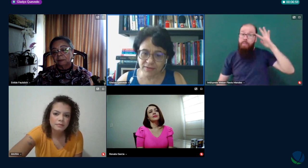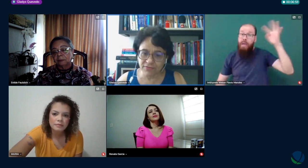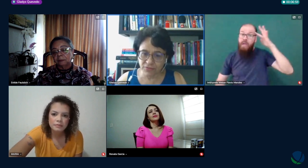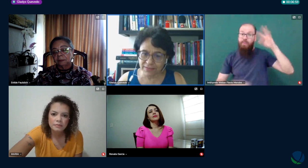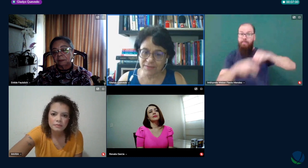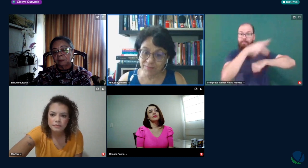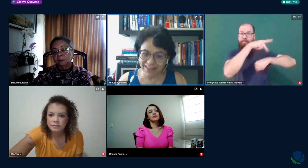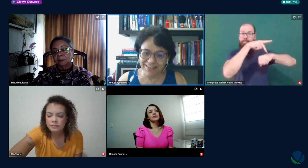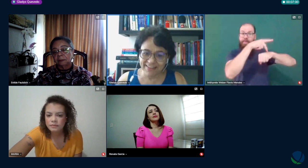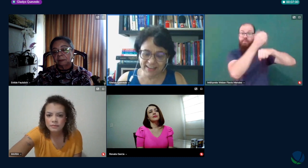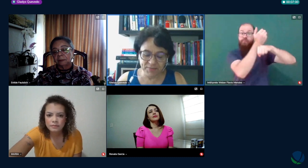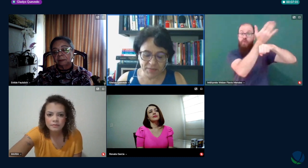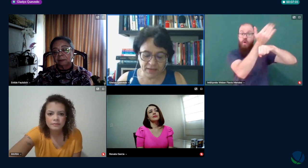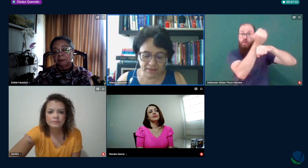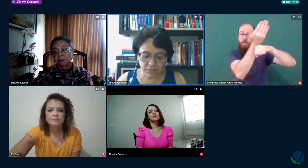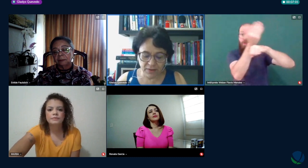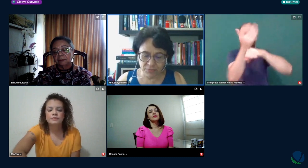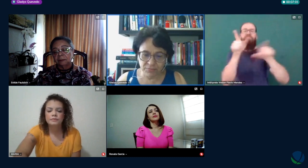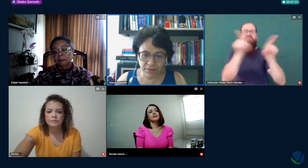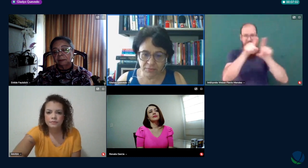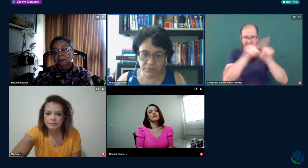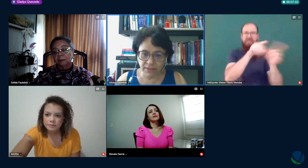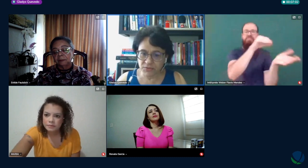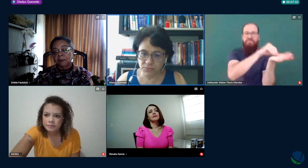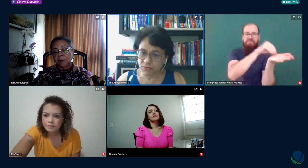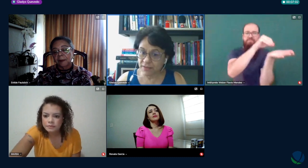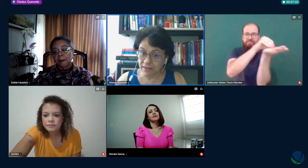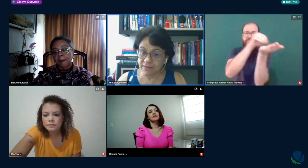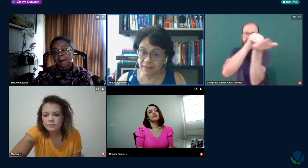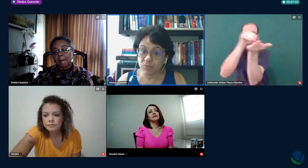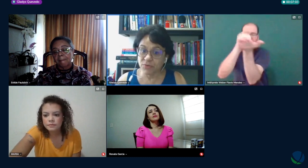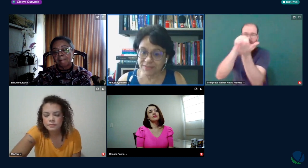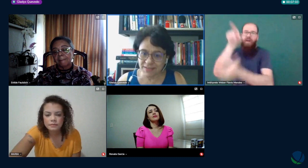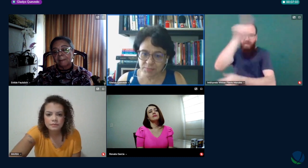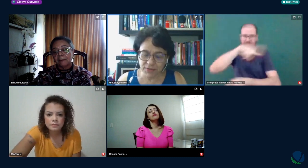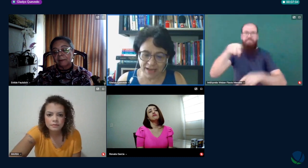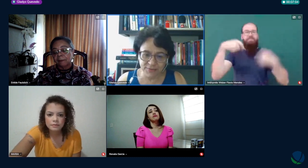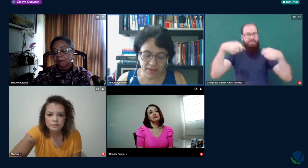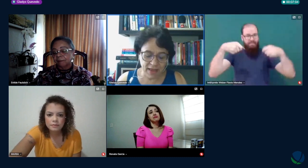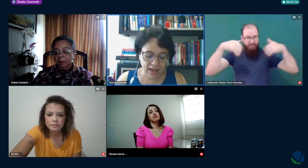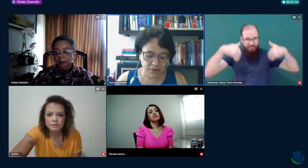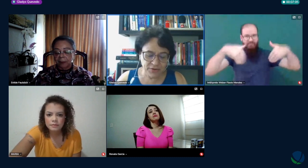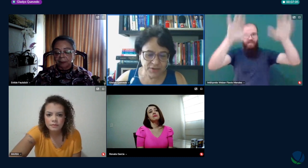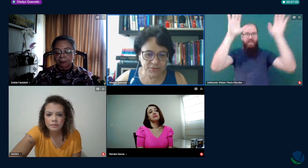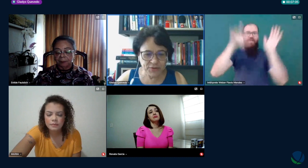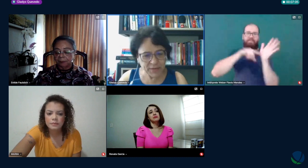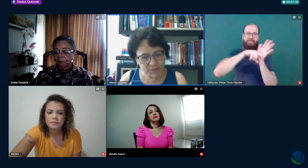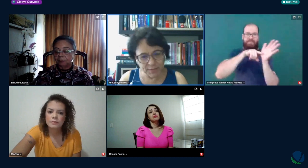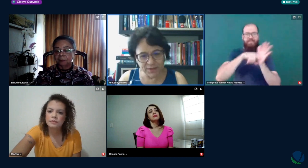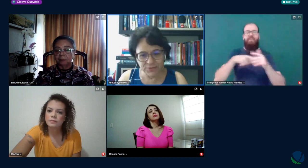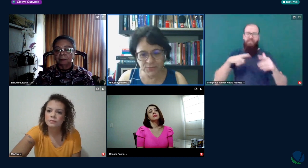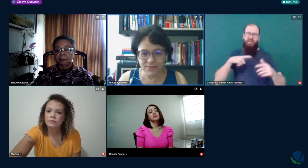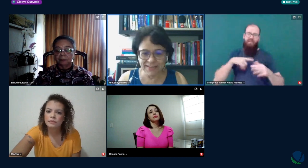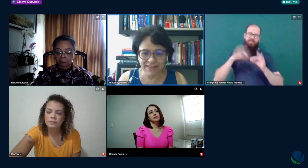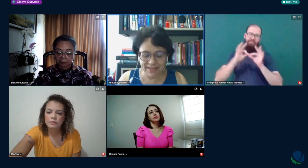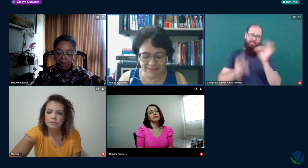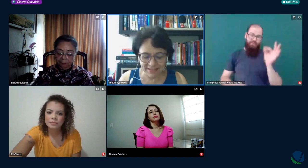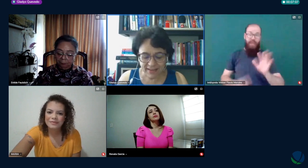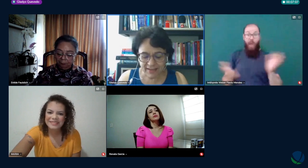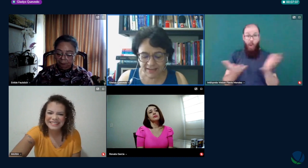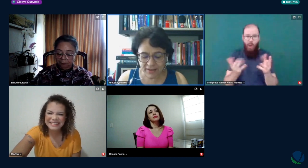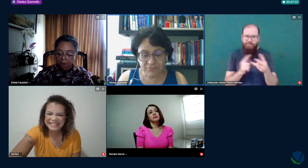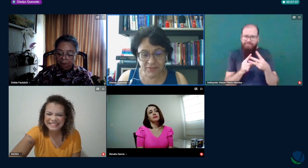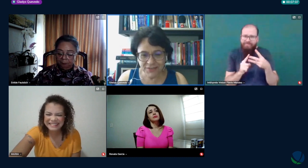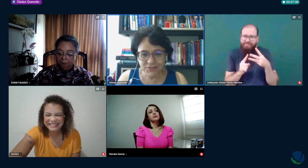ser feito lá fora também, né? Então, é um assunto que tem muito a ser explorado. Agora, eu tenho só mais uma pergunta,